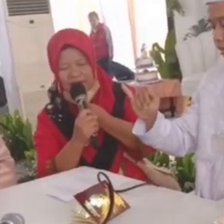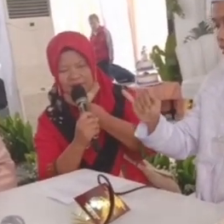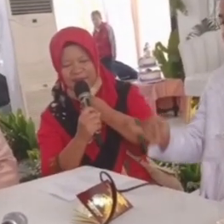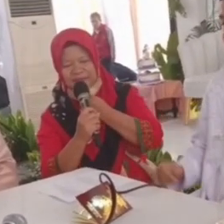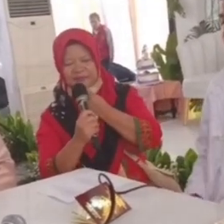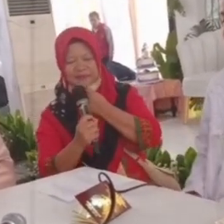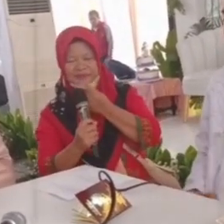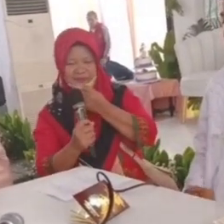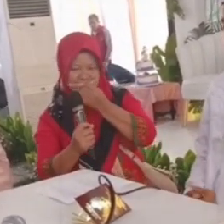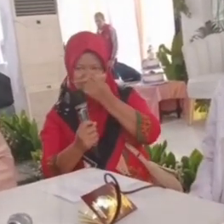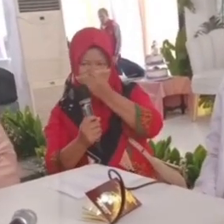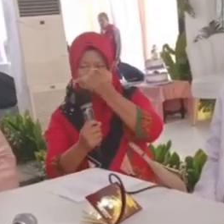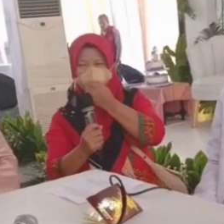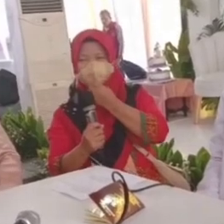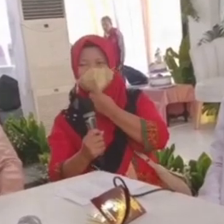tunai.